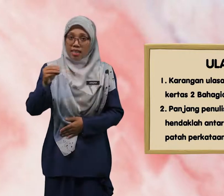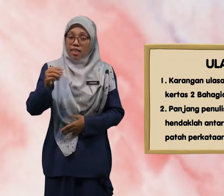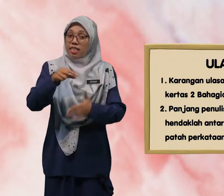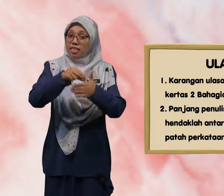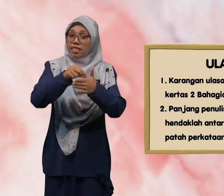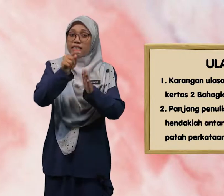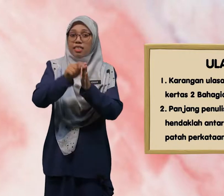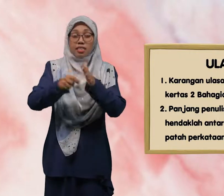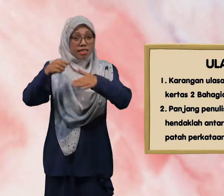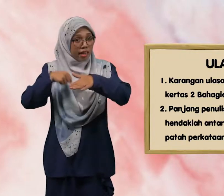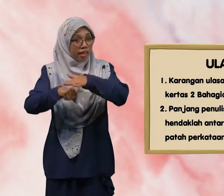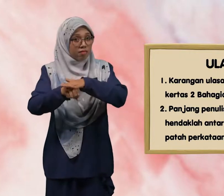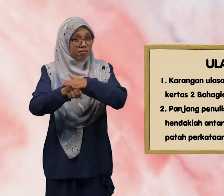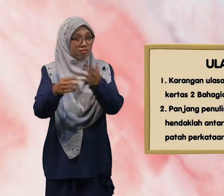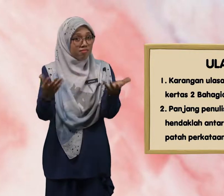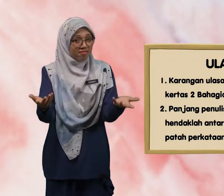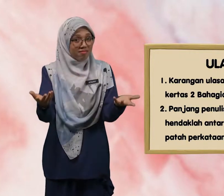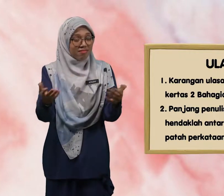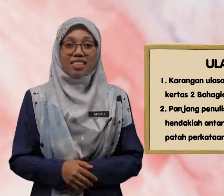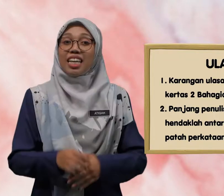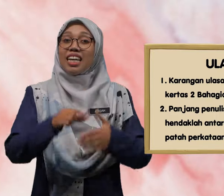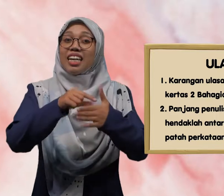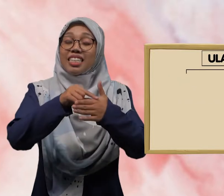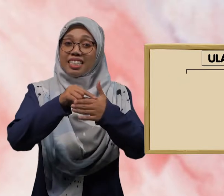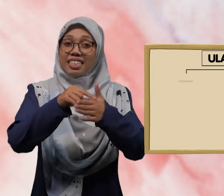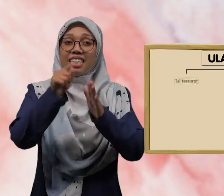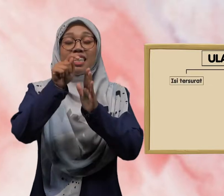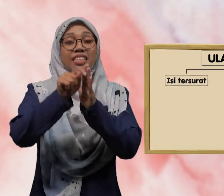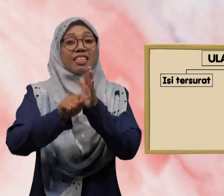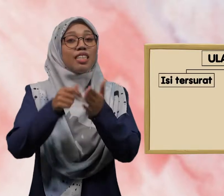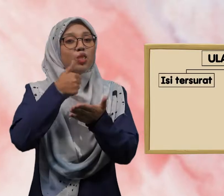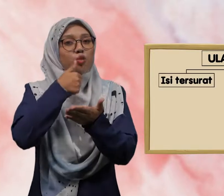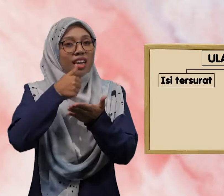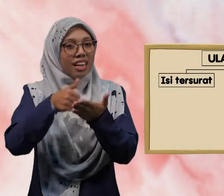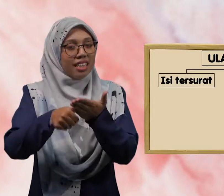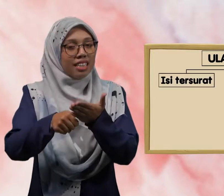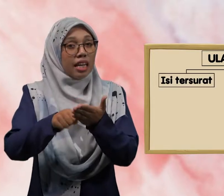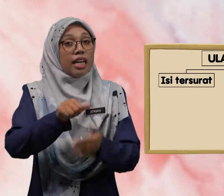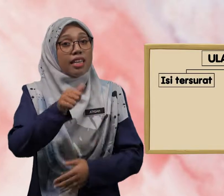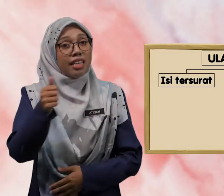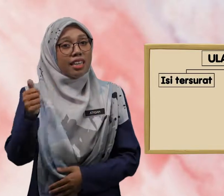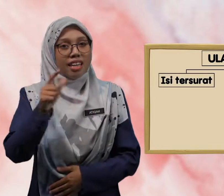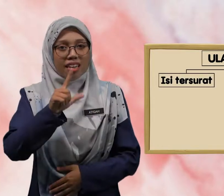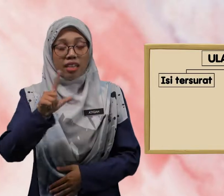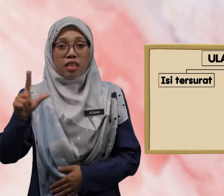isi tersirat isi tersurat ialah